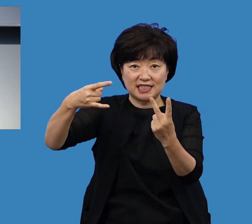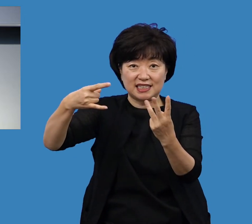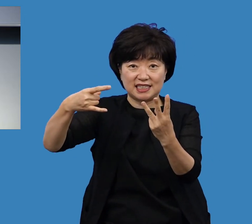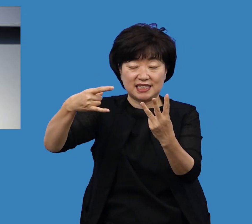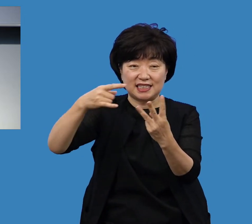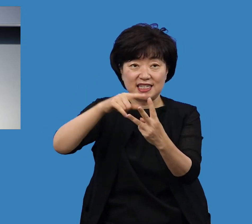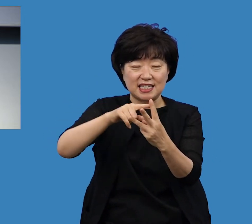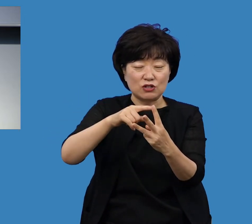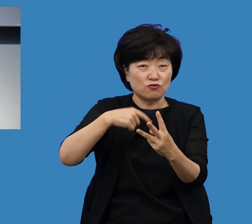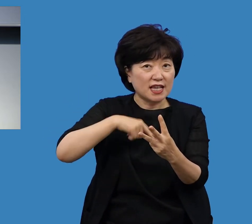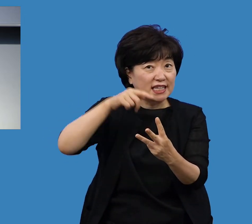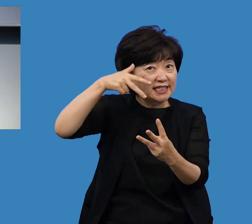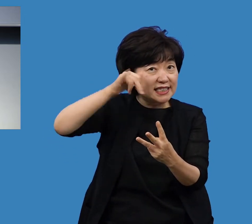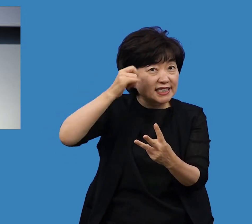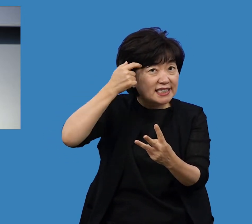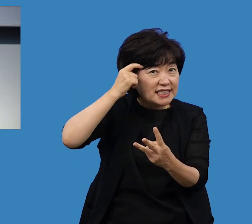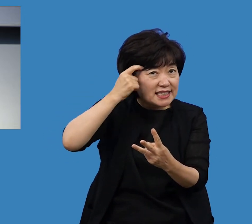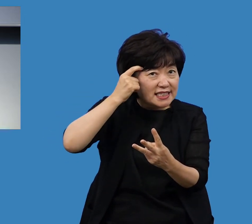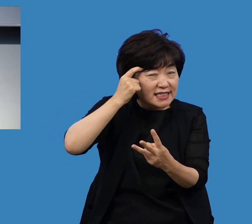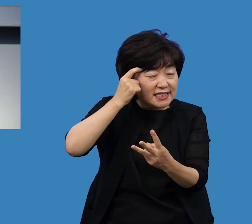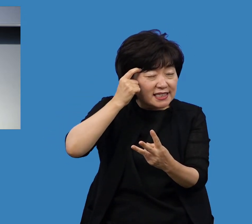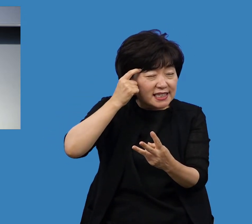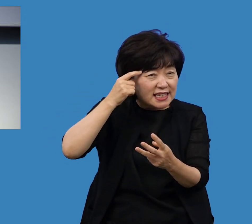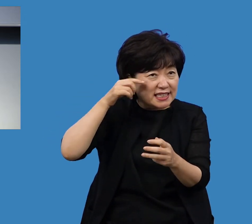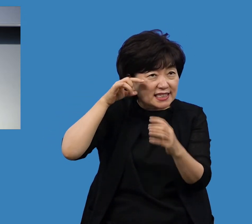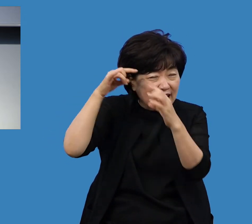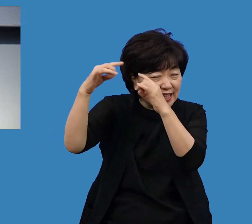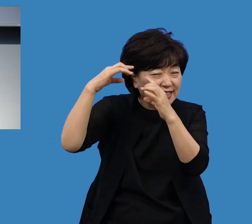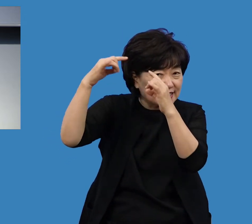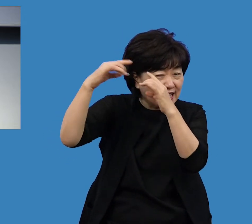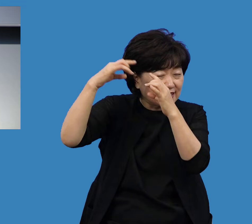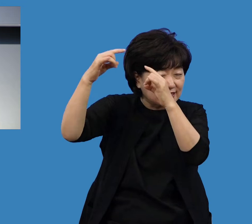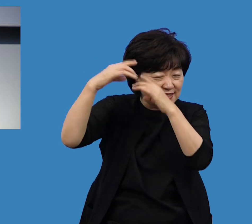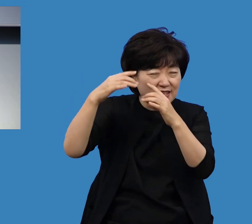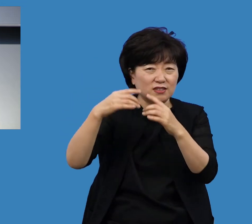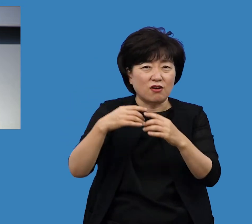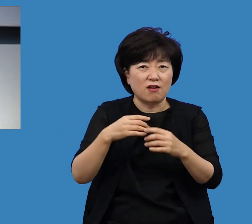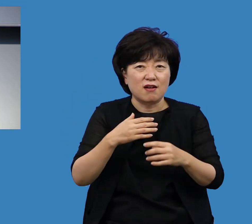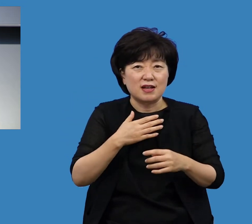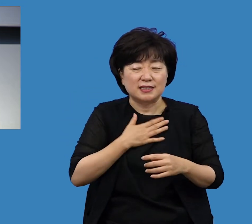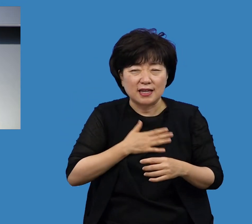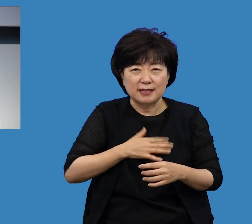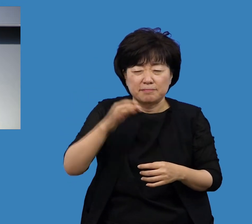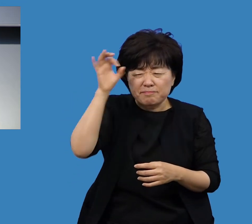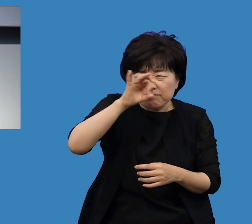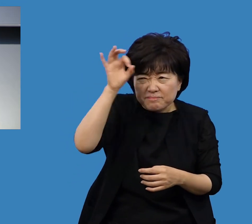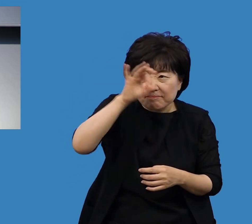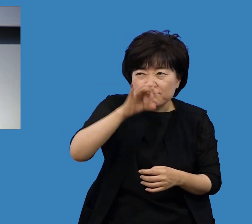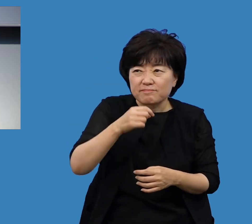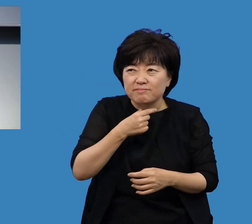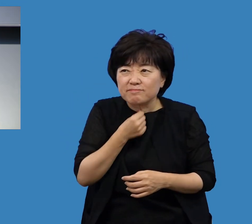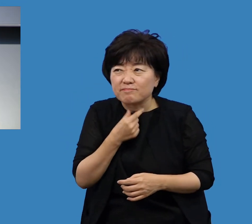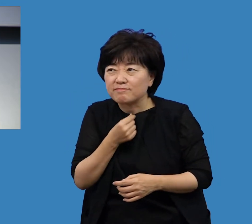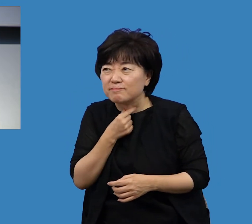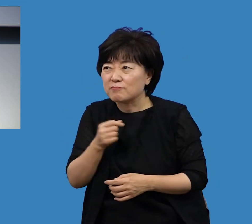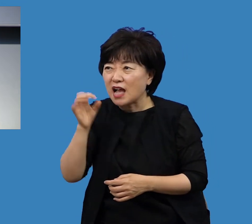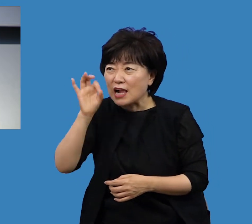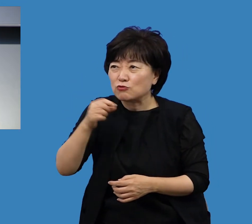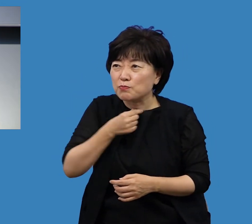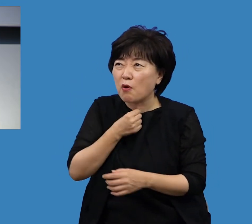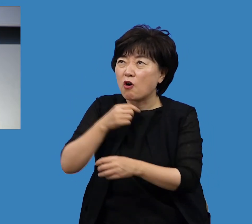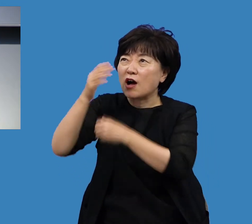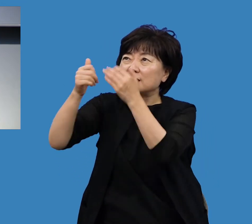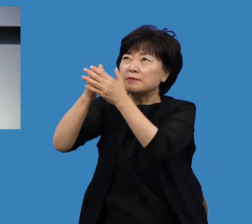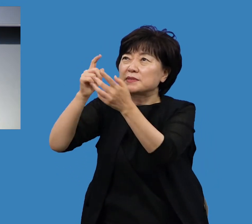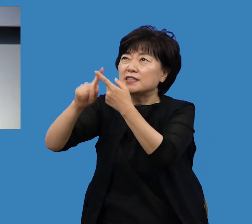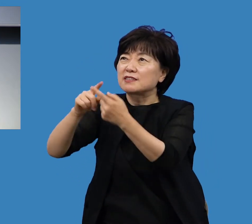조사하고 추구하게 합니다. 동시에 우리의 감정을 또 자극합니다. 그래서 이 감정이요,